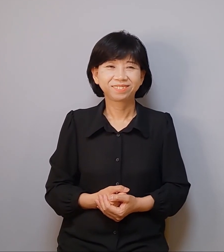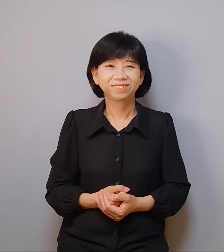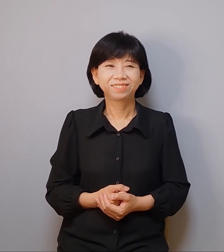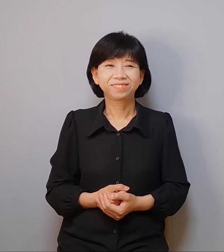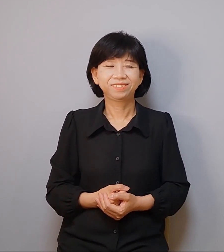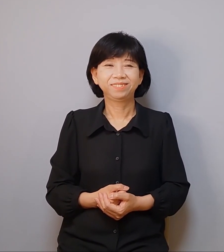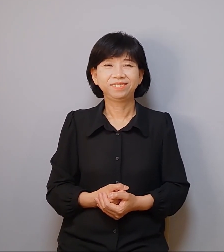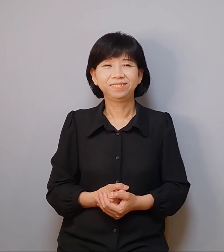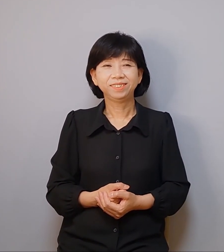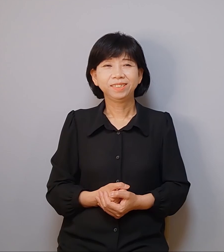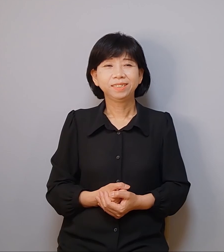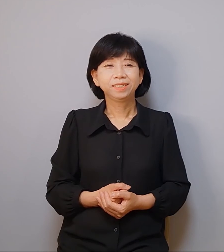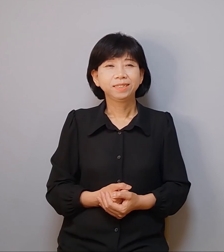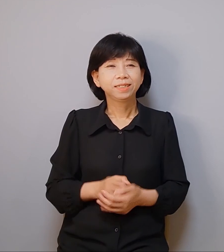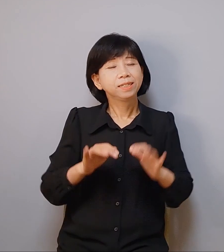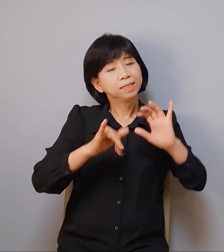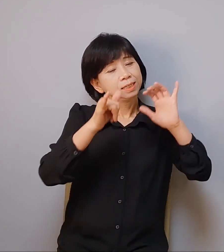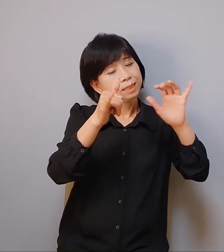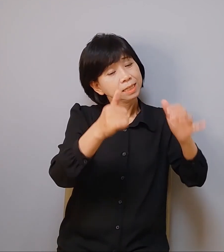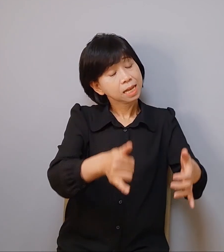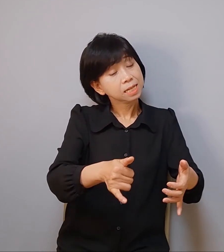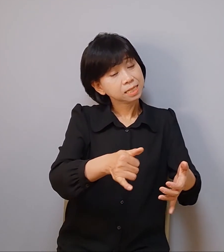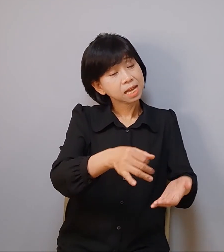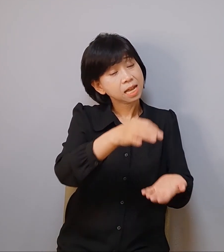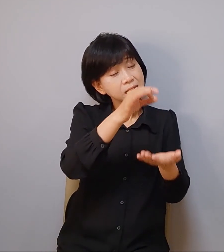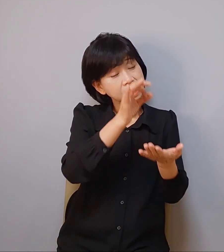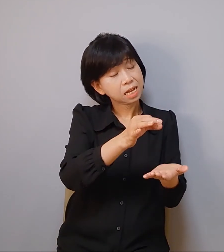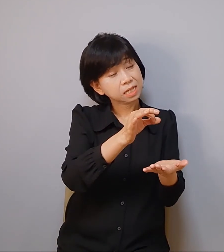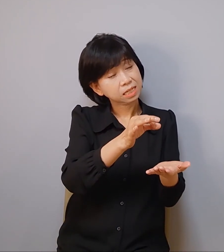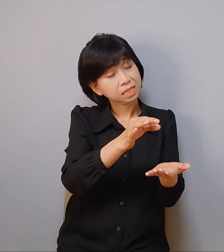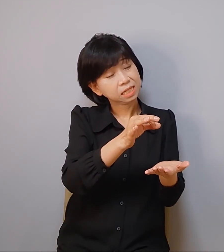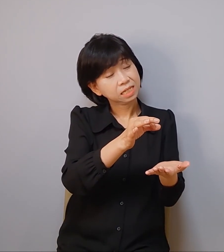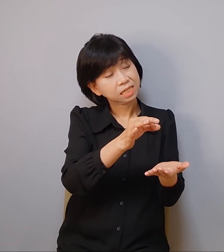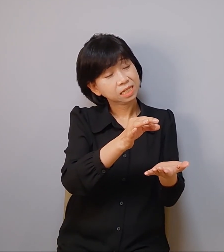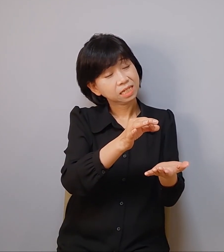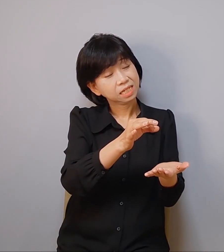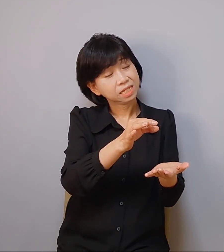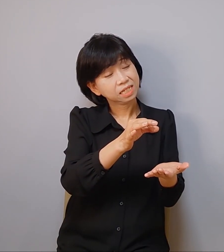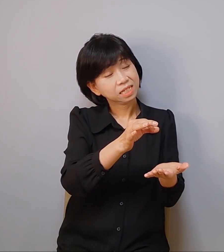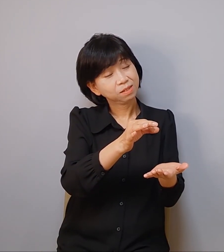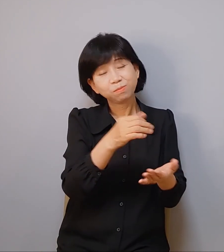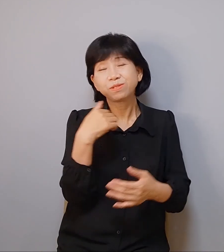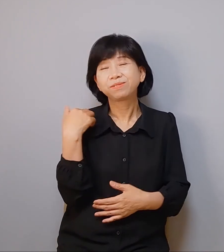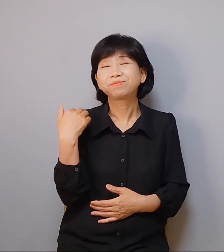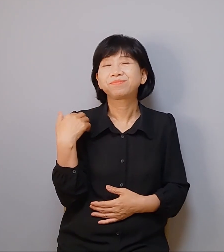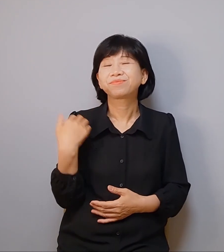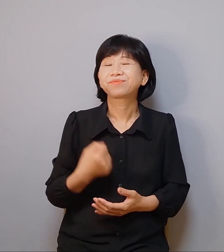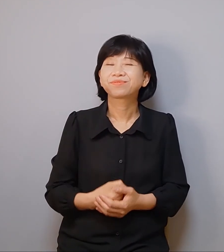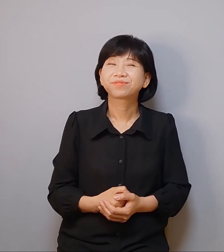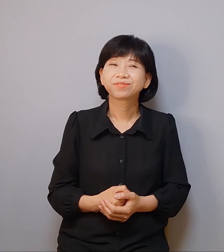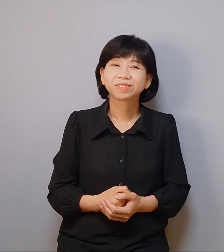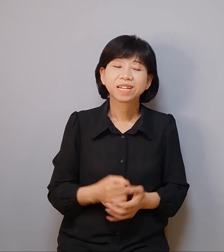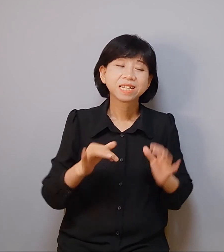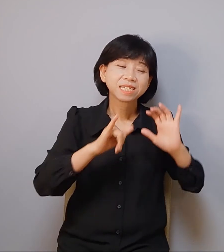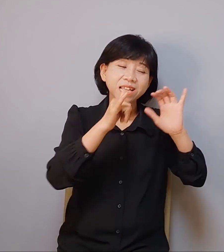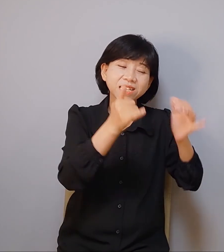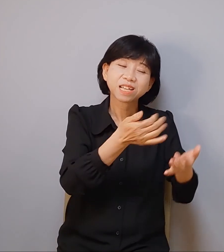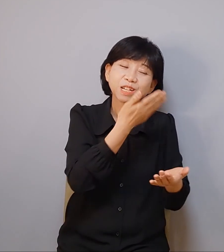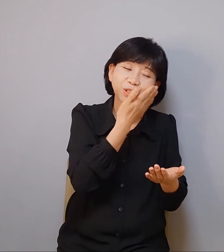보면 세상의 가치에 저도 현혹된 걸 수도 있어요. 세상에서 중요하게 생각하는 건물,